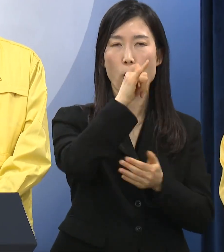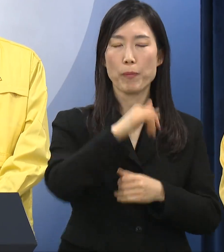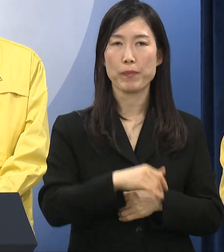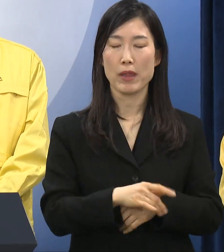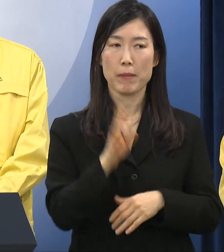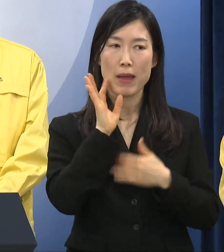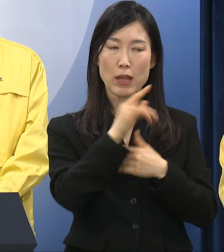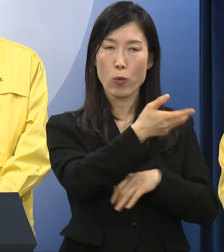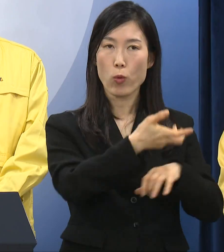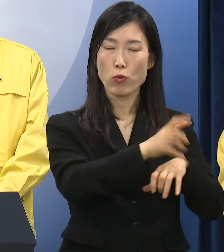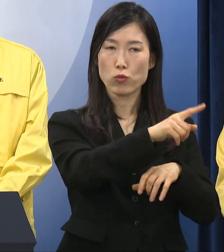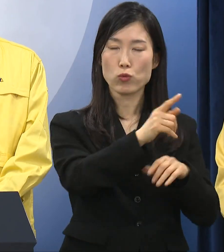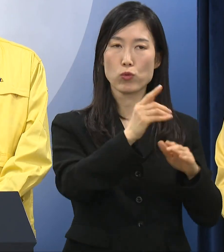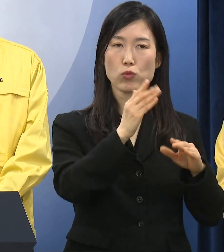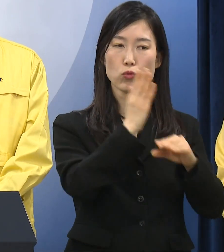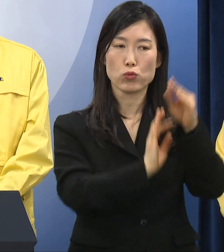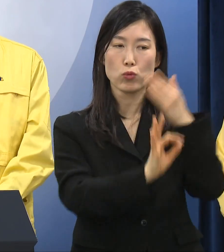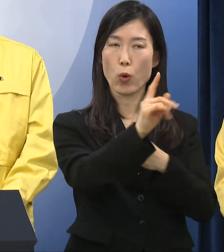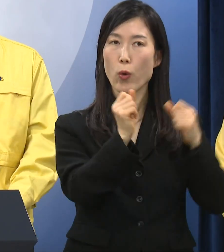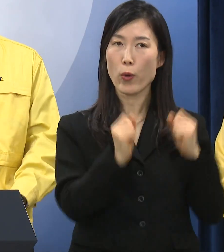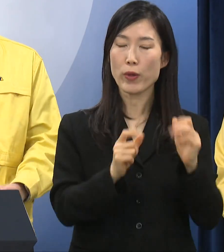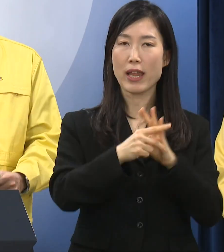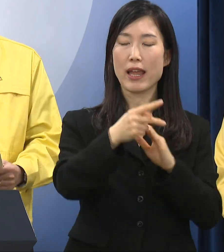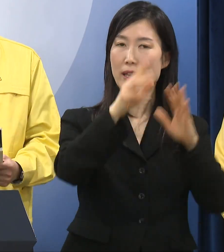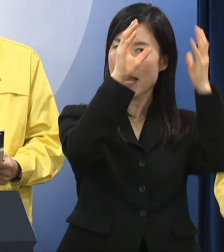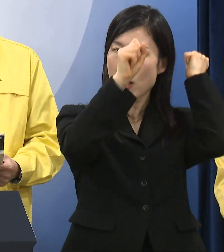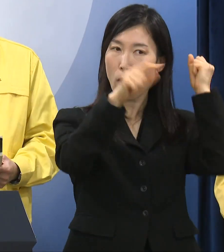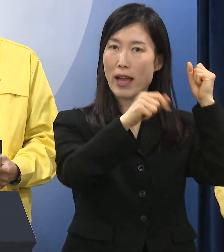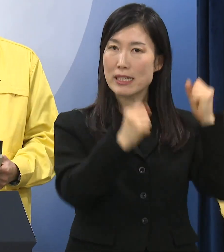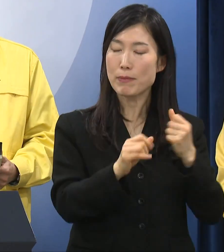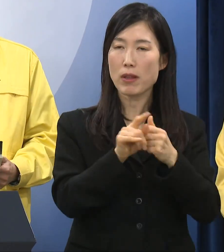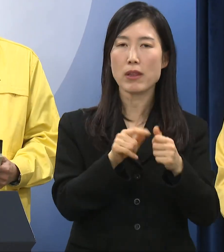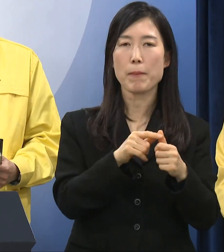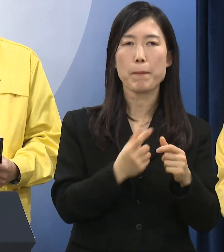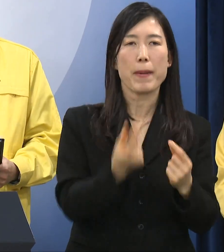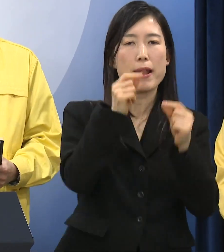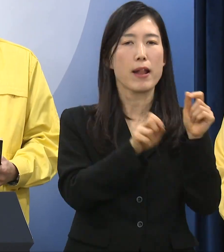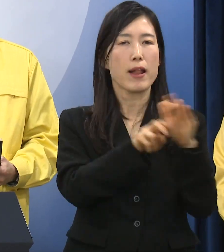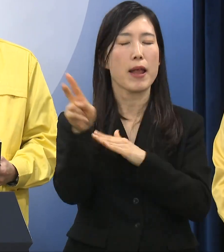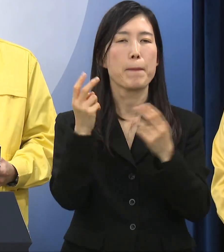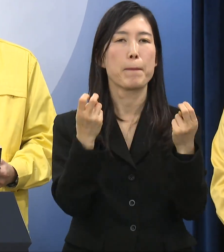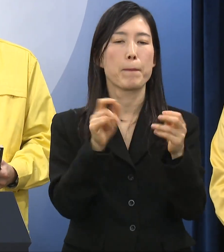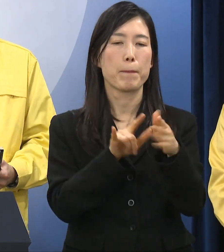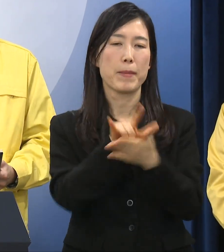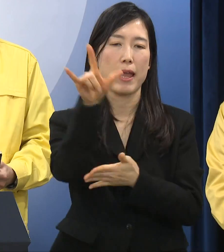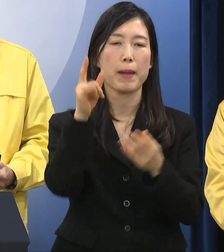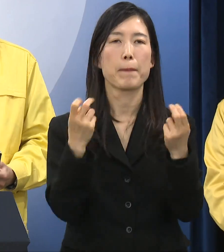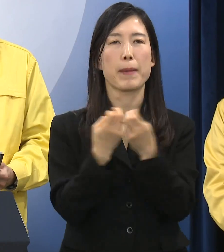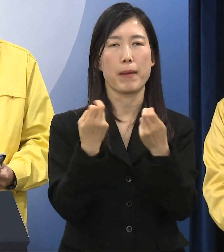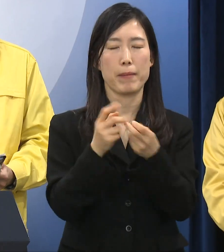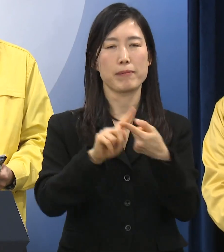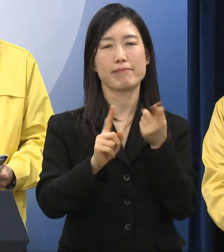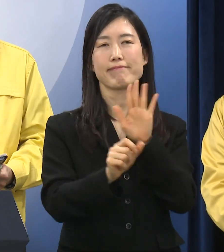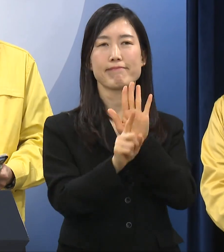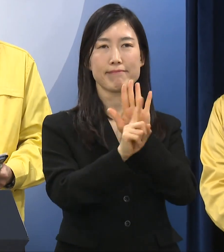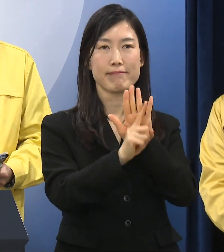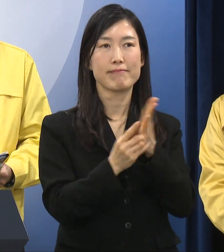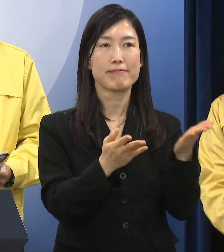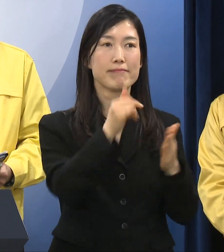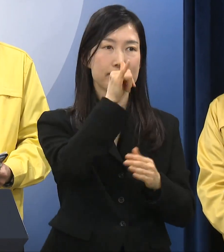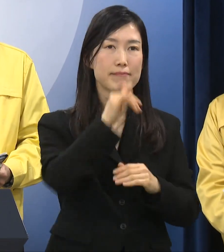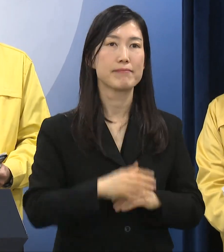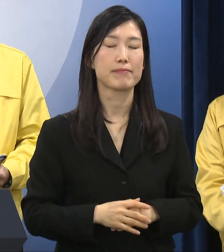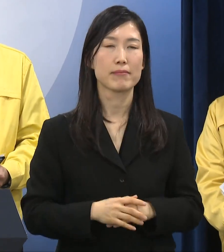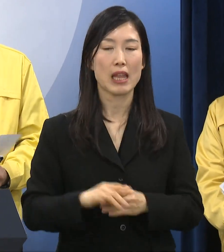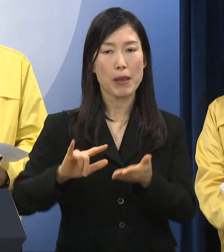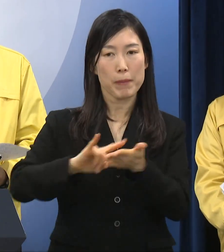연락을 주시게 되시면은 관련한 항공편 안내를 또 대체적으로 해드리고 있는데 이 항공편 같은